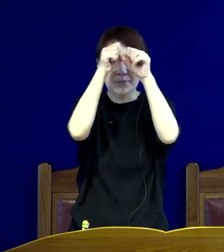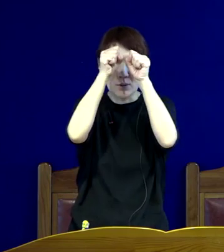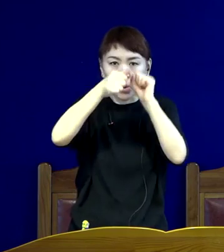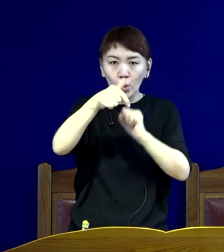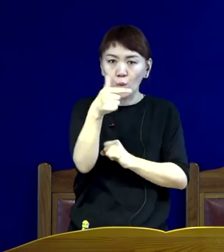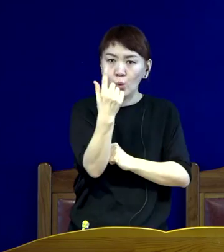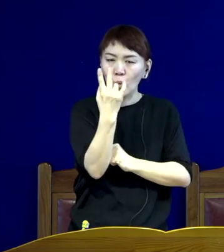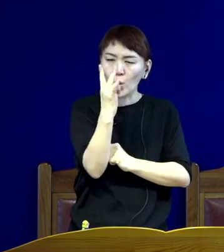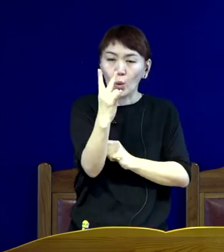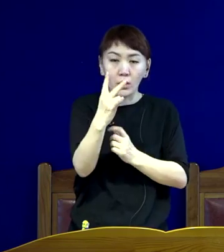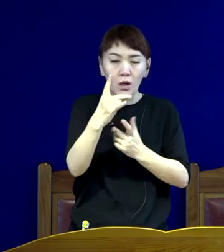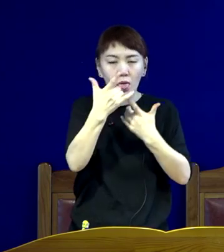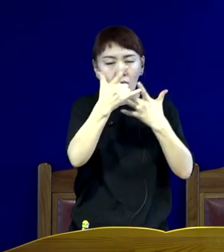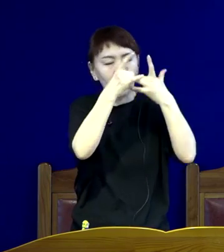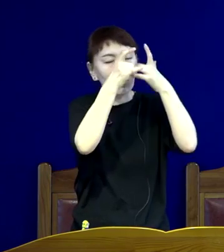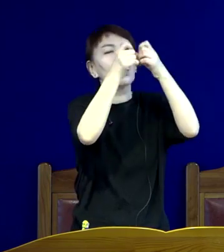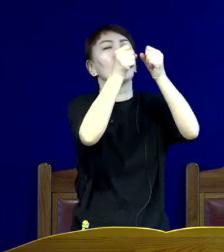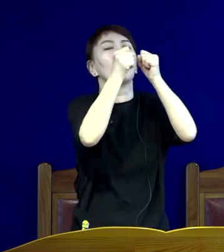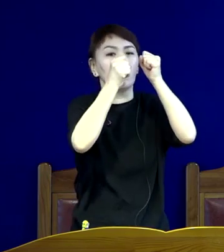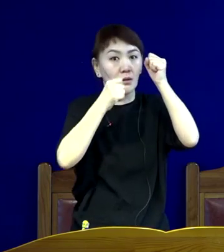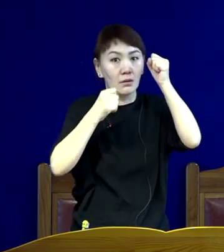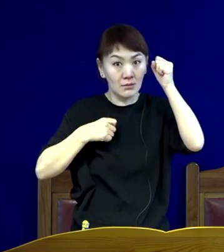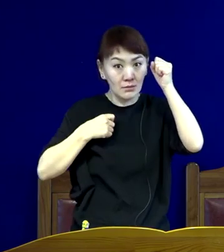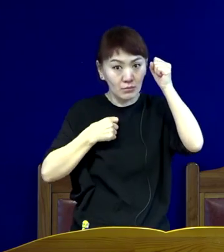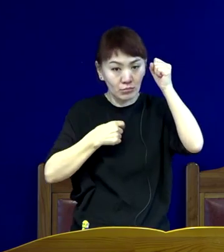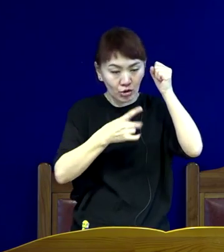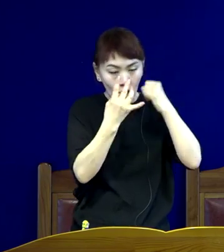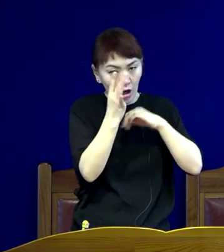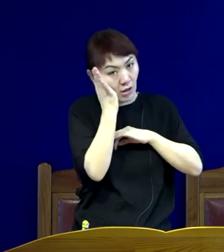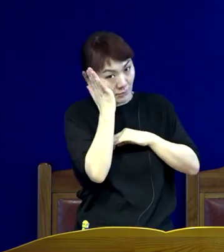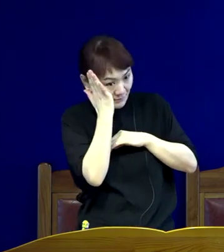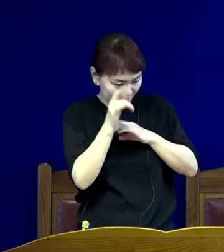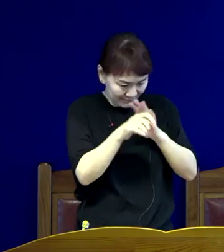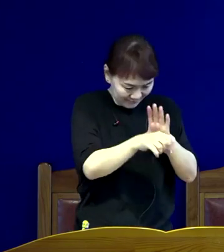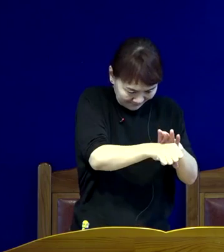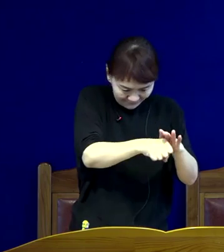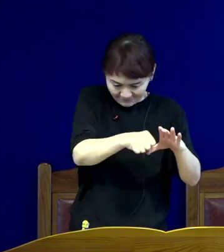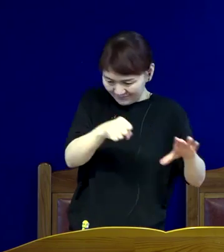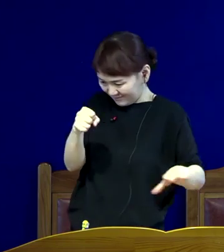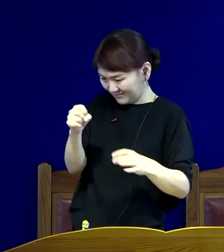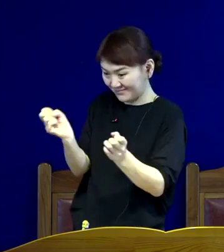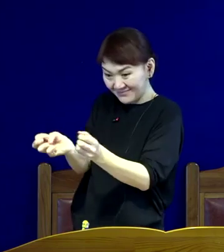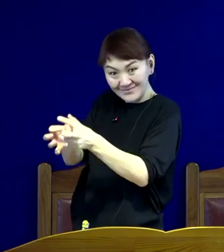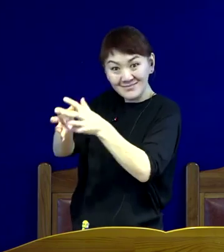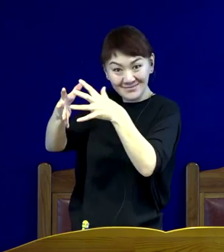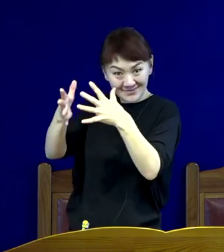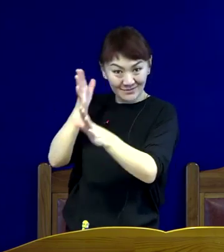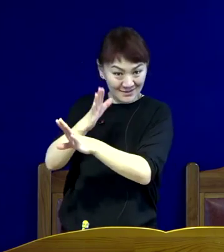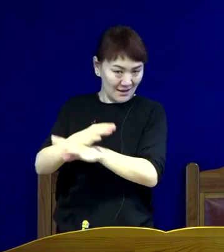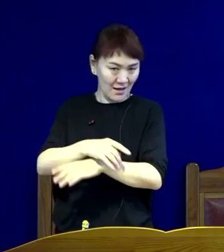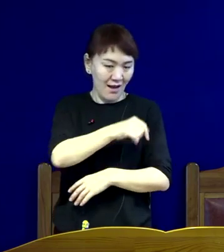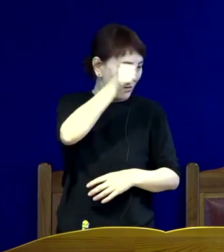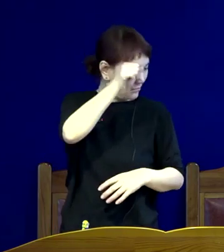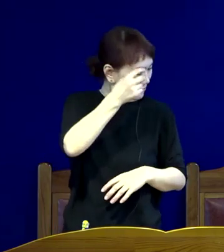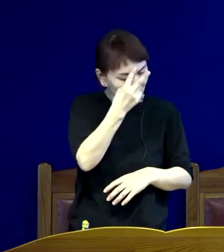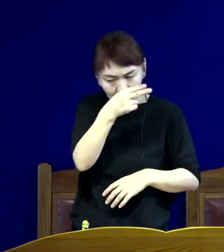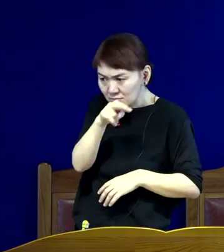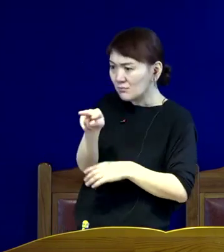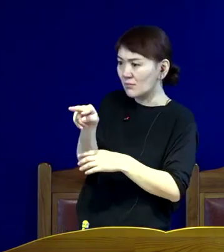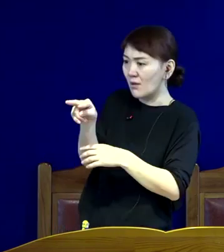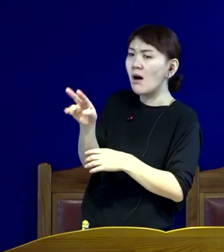보고 남자가 즉 아담이 하브로나스 이는 내 뼈진 임일대에 가라다 아담 인친 야스나스 민 아브슨 야스